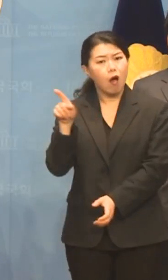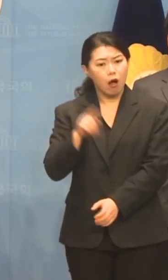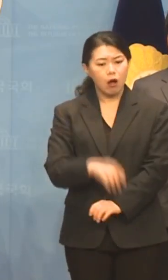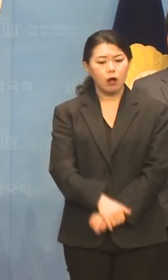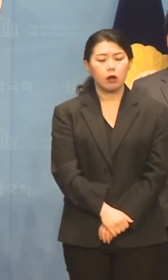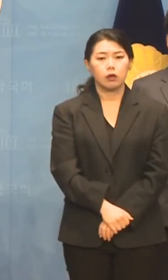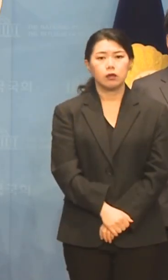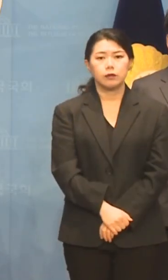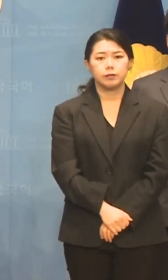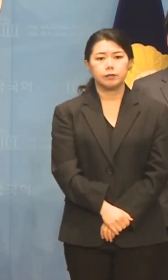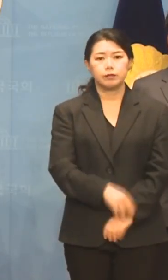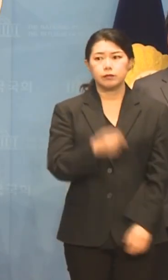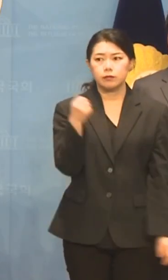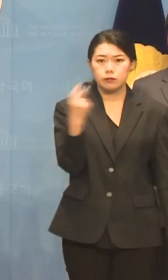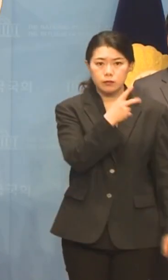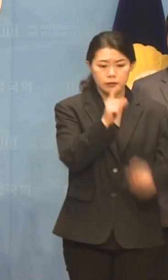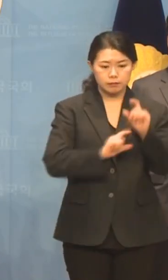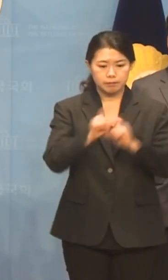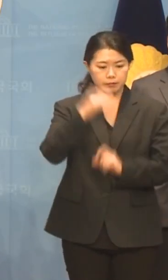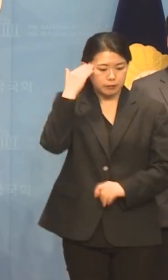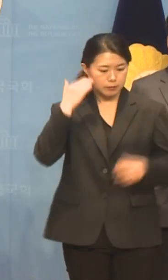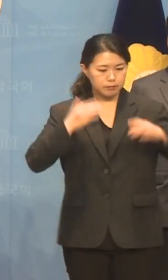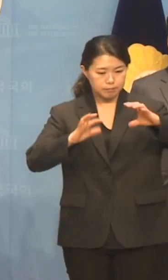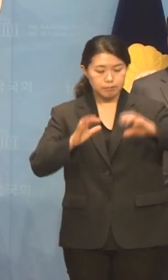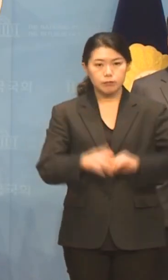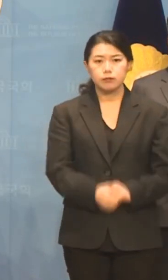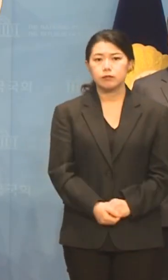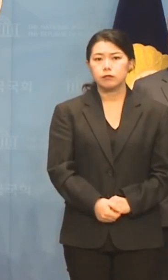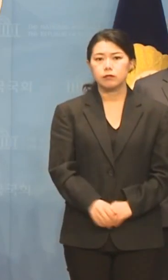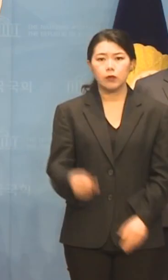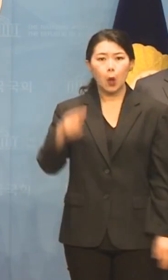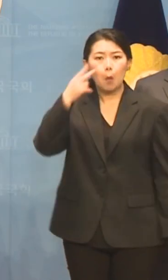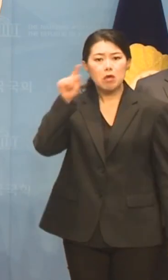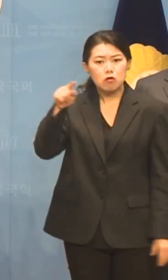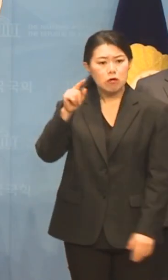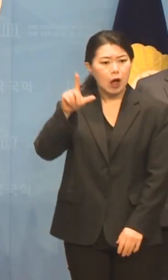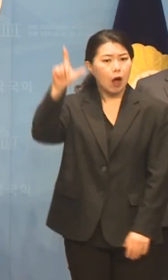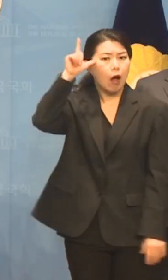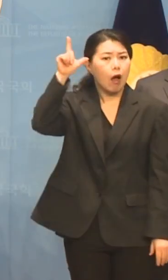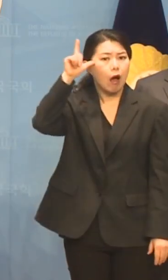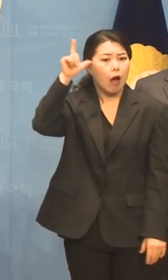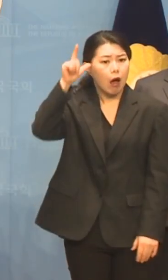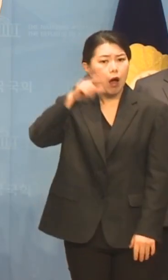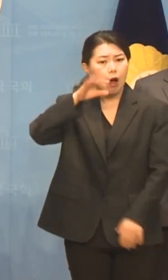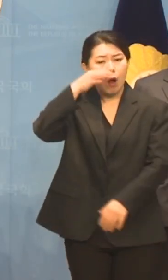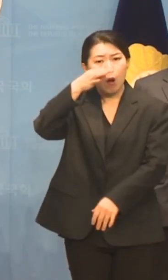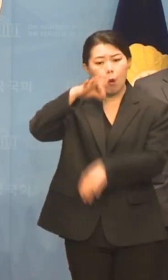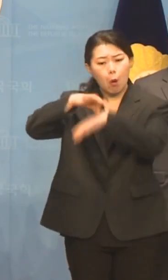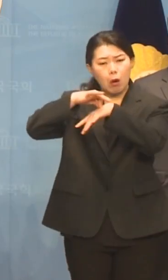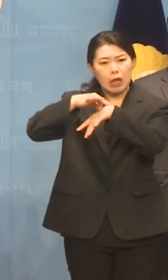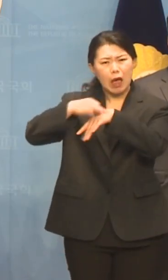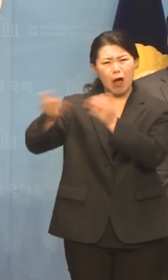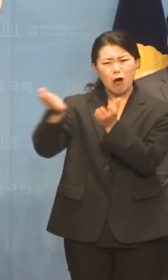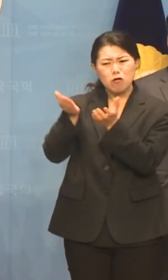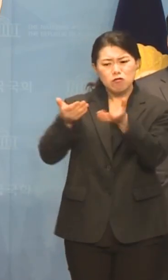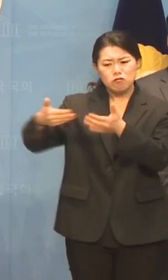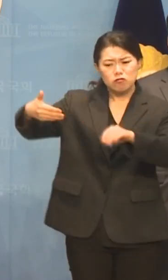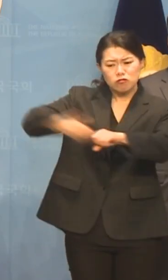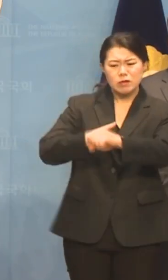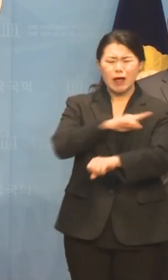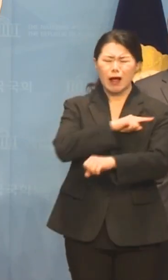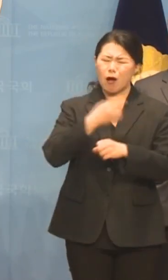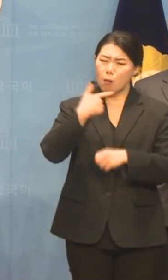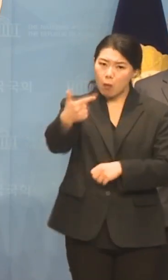있다. 뿐만 아니라 한국은 전 세계에서 미국산 쇠고기를 가장 많이 수입하고 있고